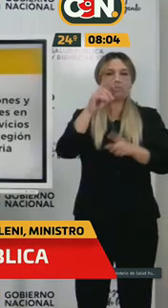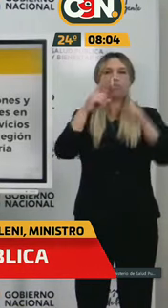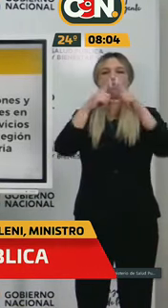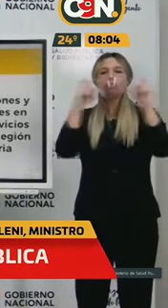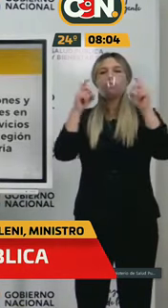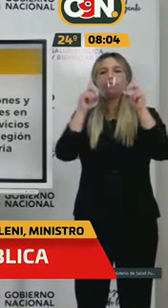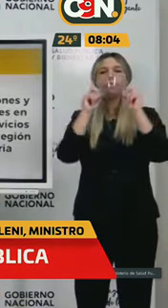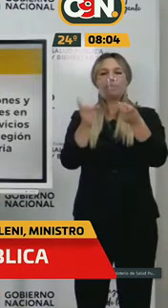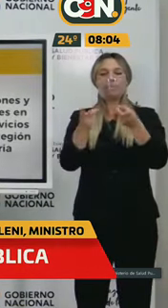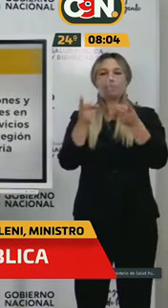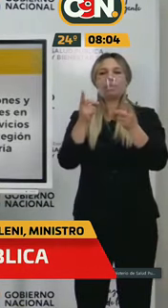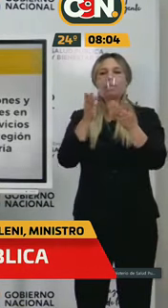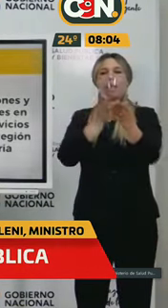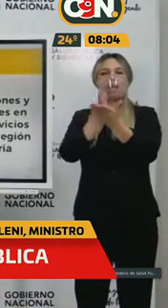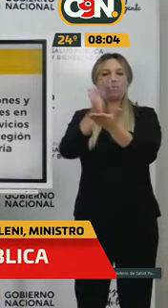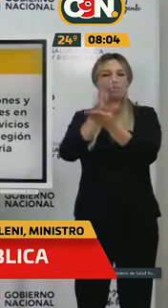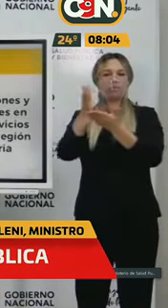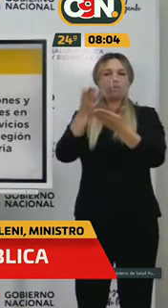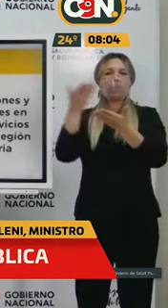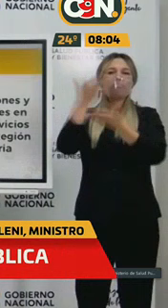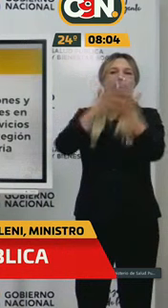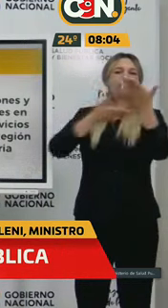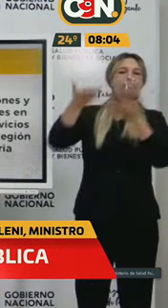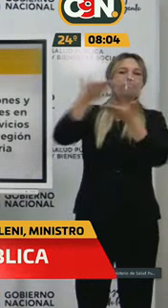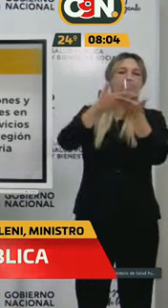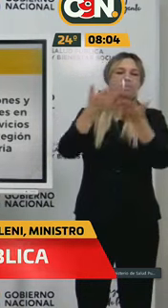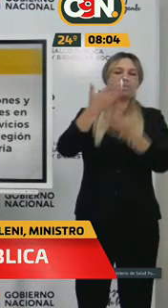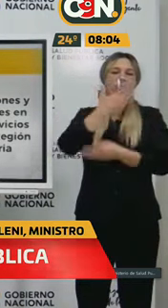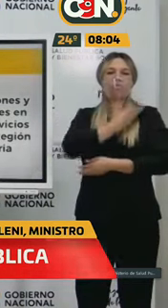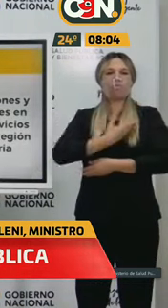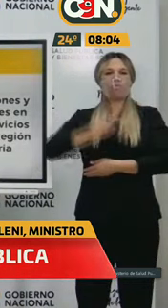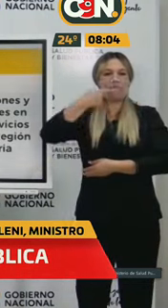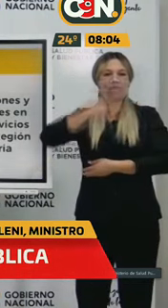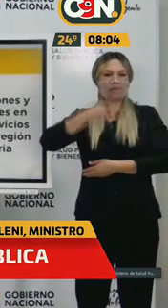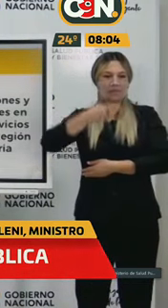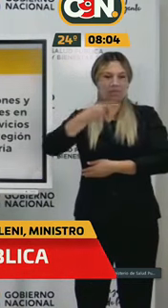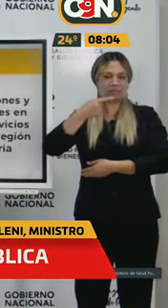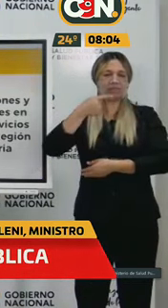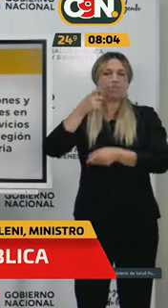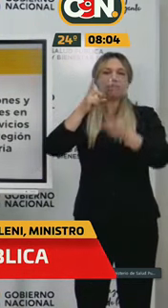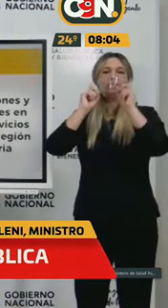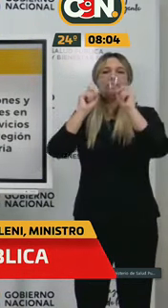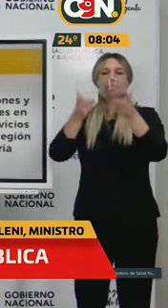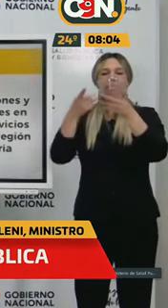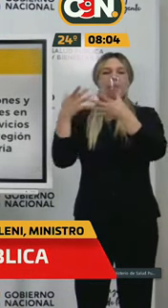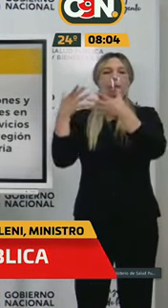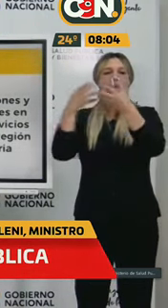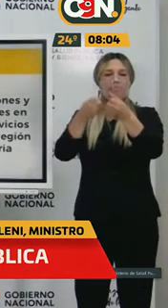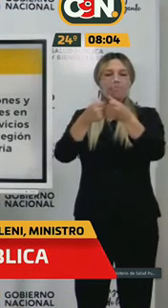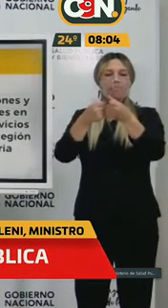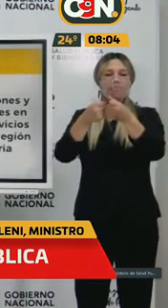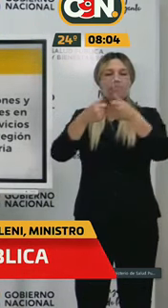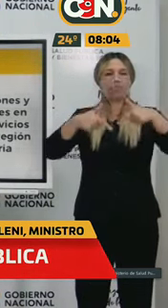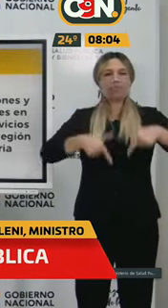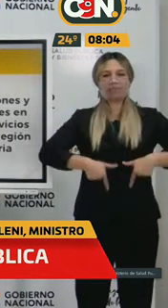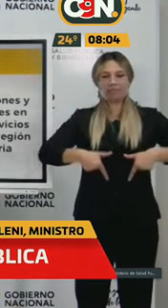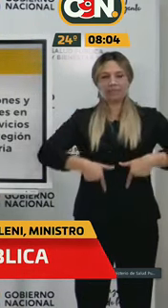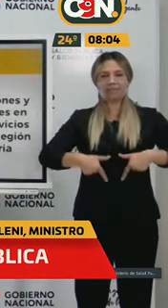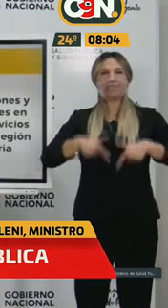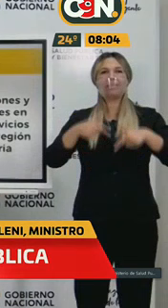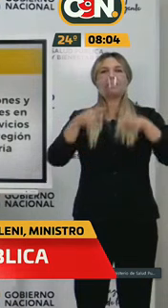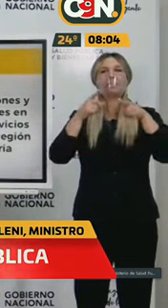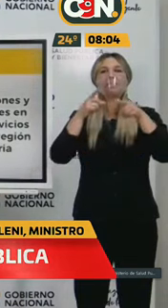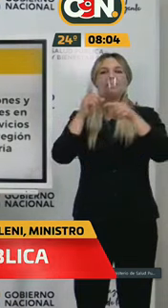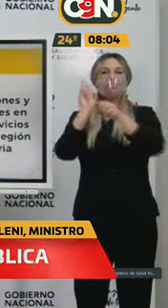también con gran cooperación con la gobernación del departamento, con el apoyo también de los intendentes. Estuvimos haciendo